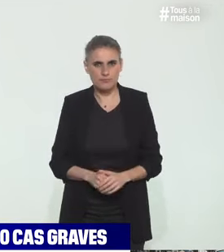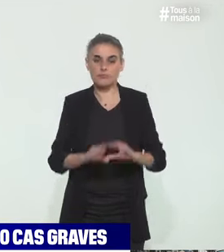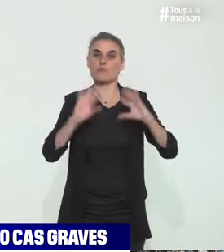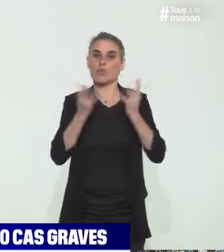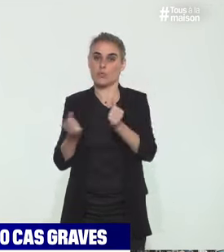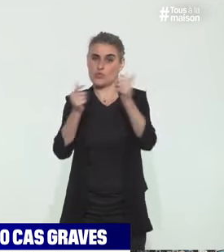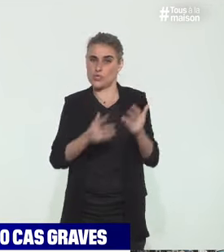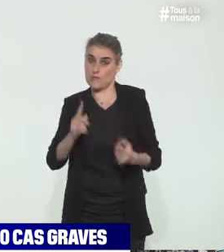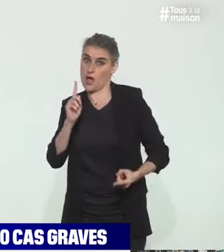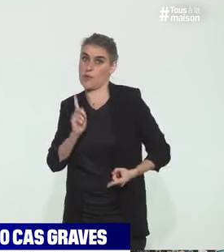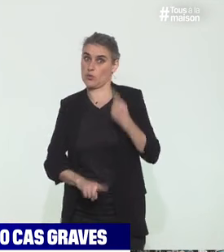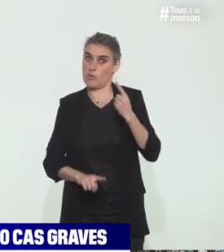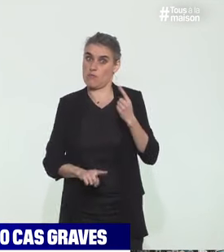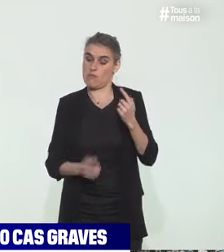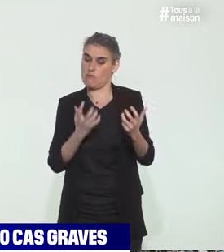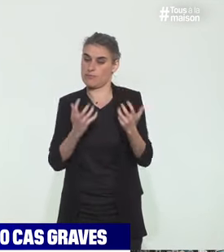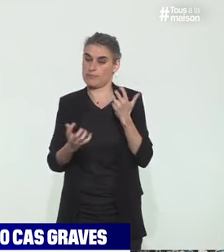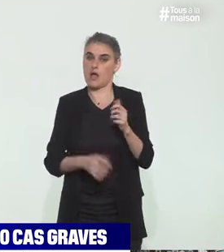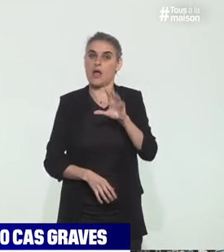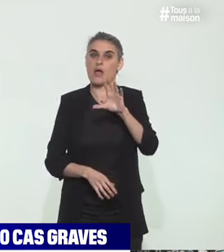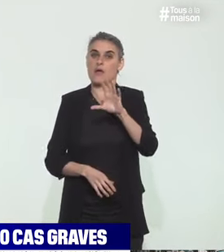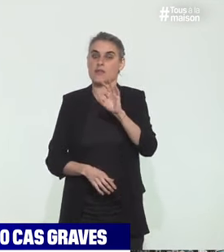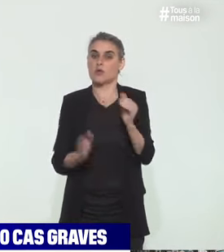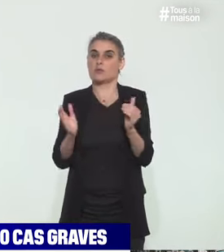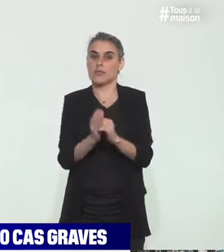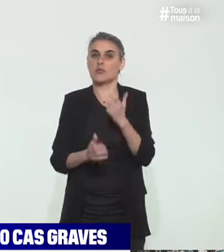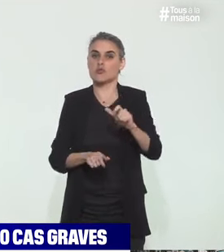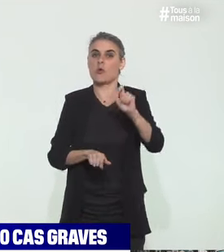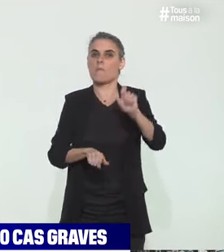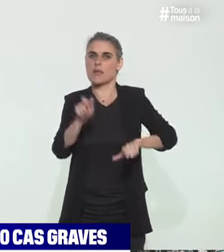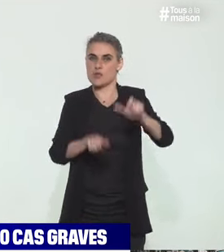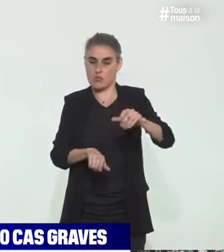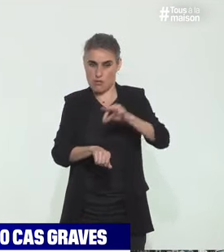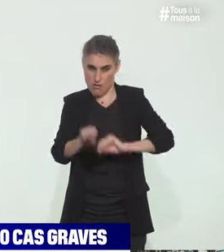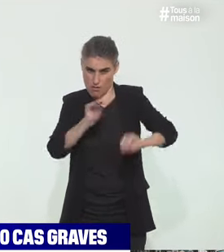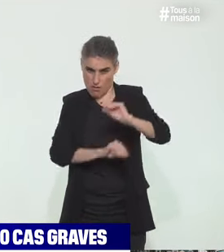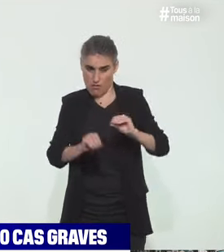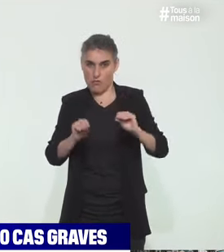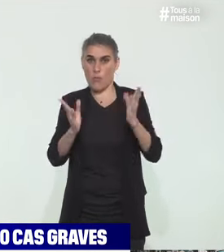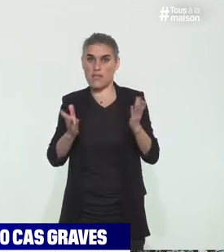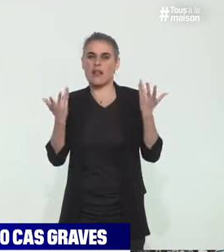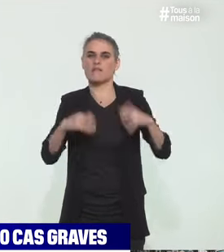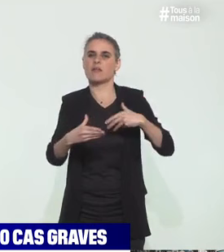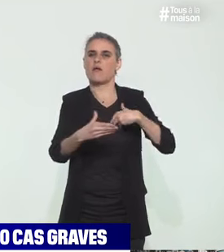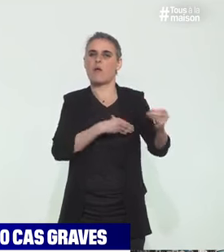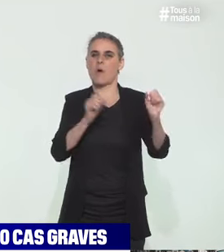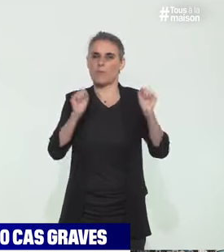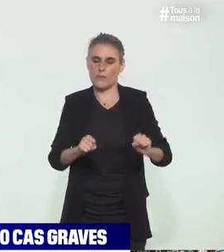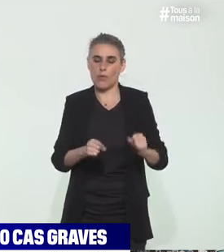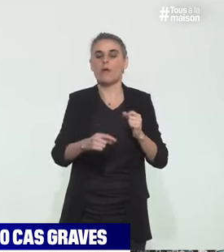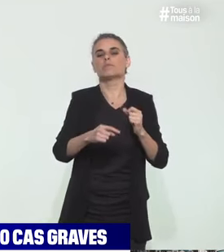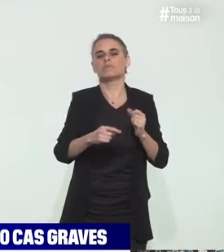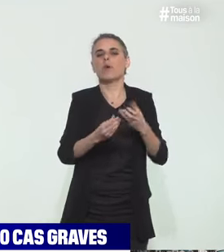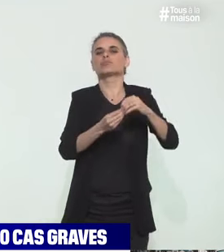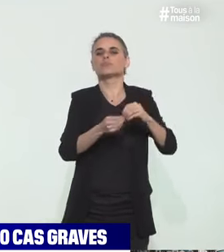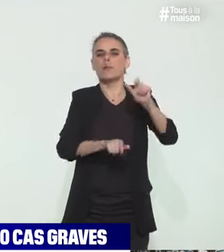un chiffre important à souligner, plus de 50 200 personnes sont sorties guéries de l'hôpital, auquel il faut ajouter les dizaines de milliers de